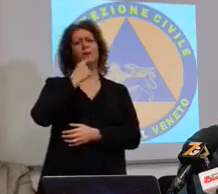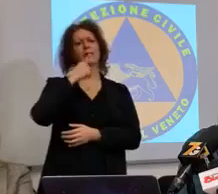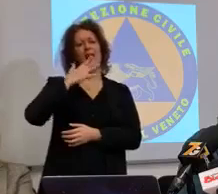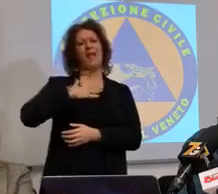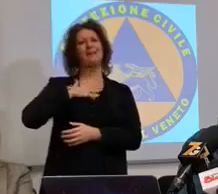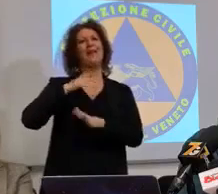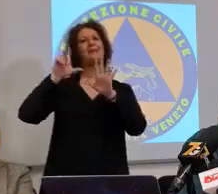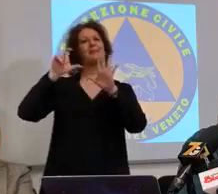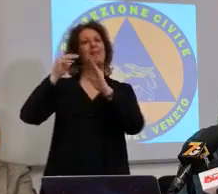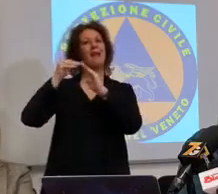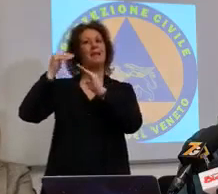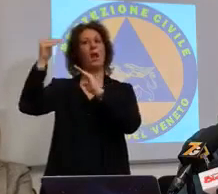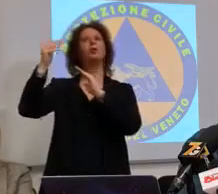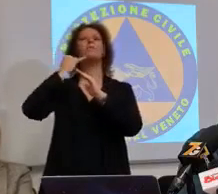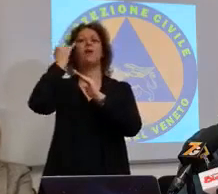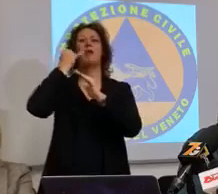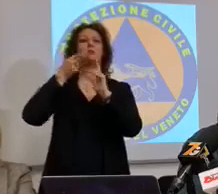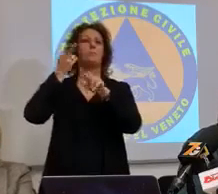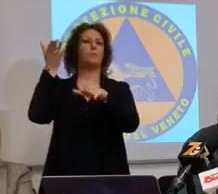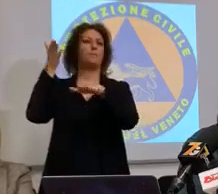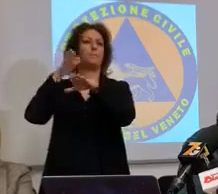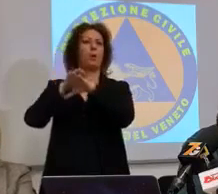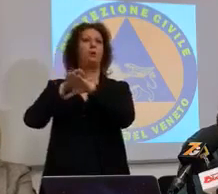mortalità è elevata anche nei cinquantenni nei sessantenni